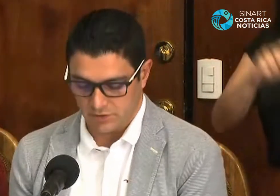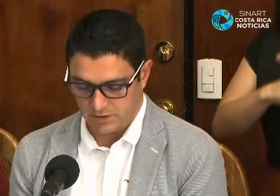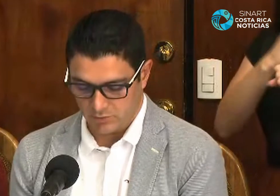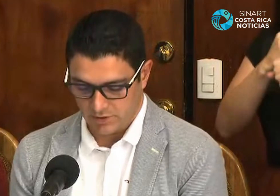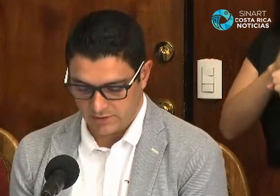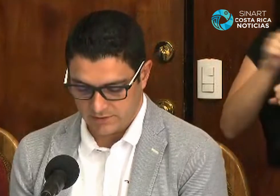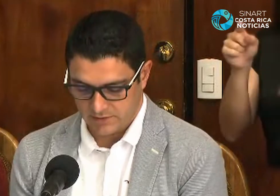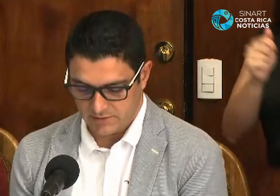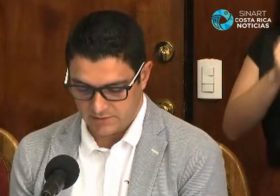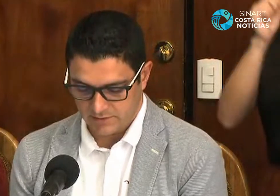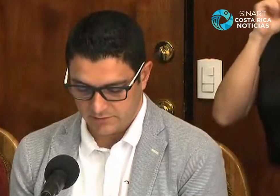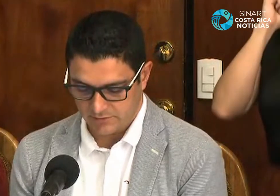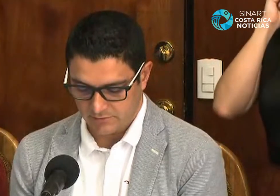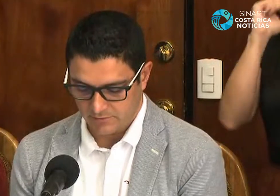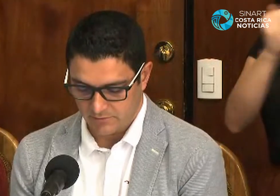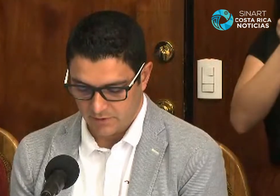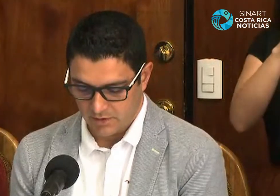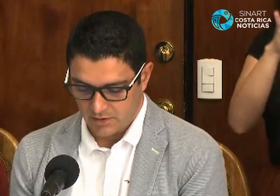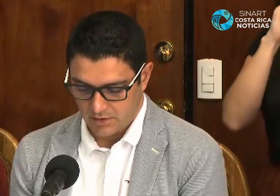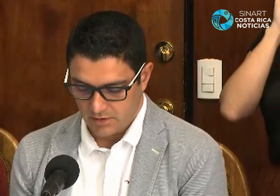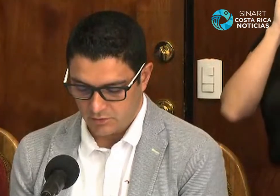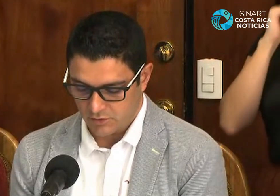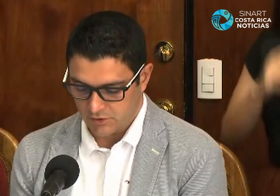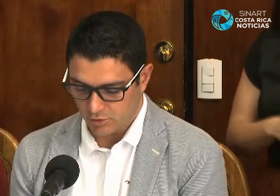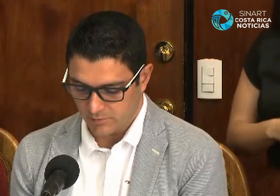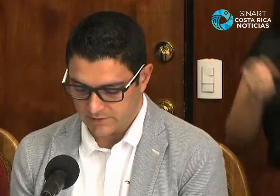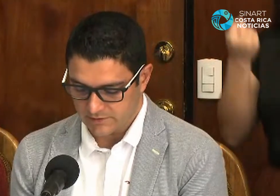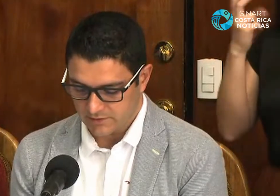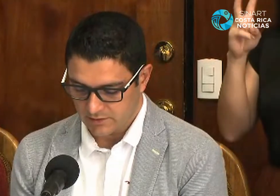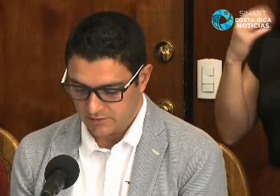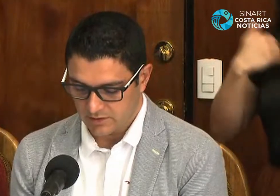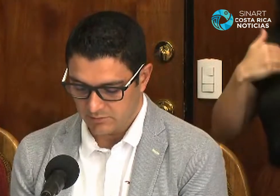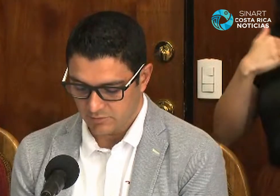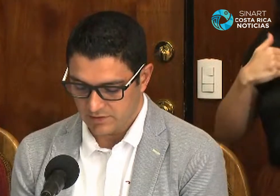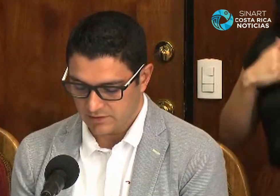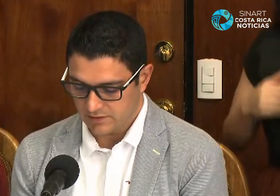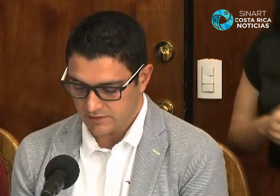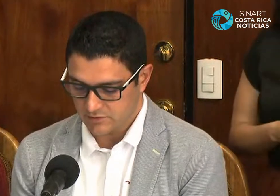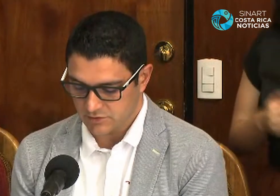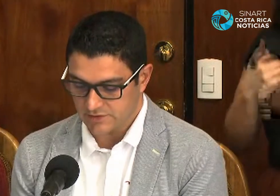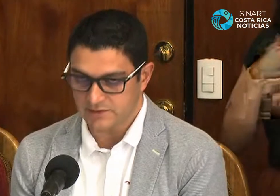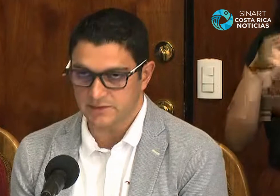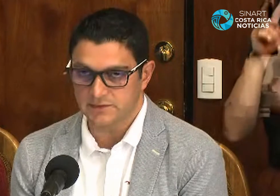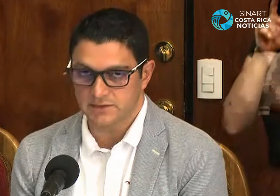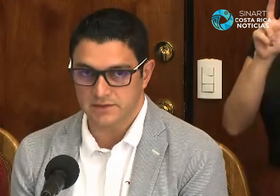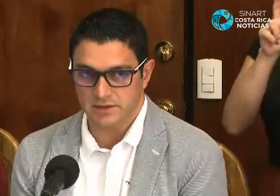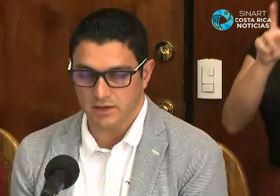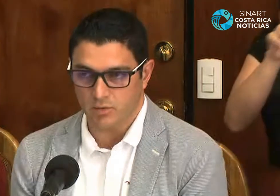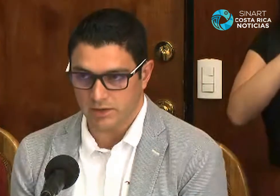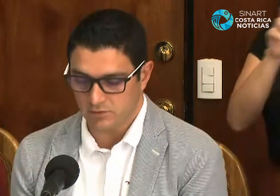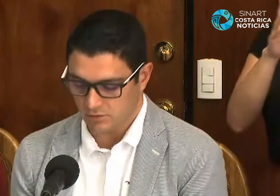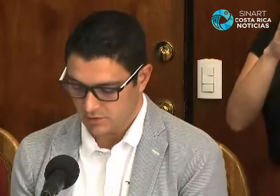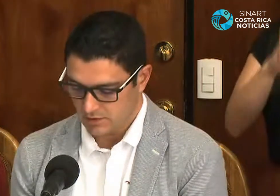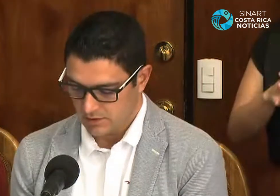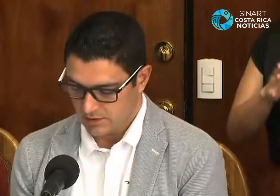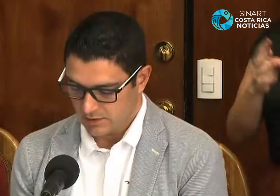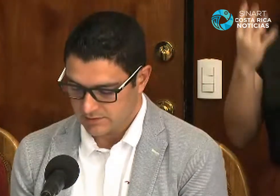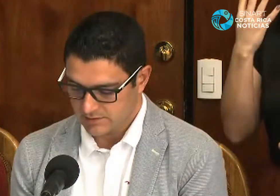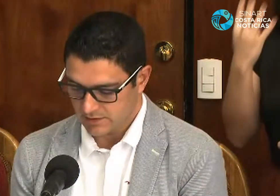en su mayoría mujeres, 15, y 12 hombres. Tenemos 23 costarricenses y